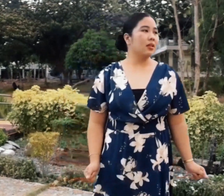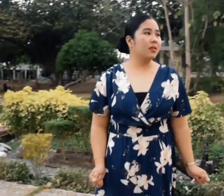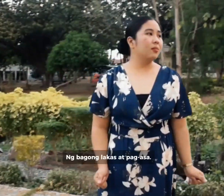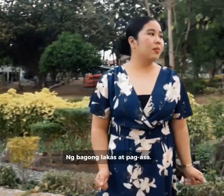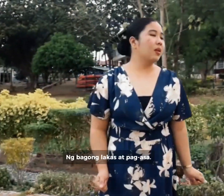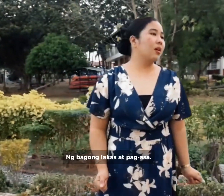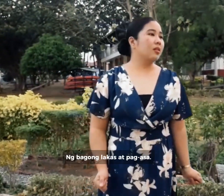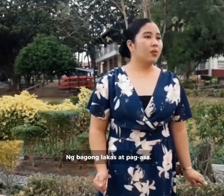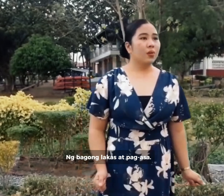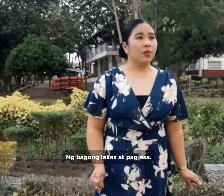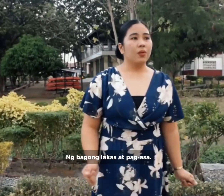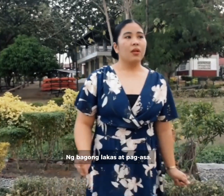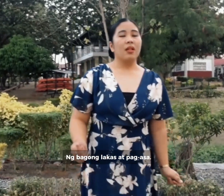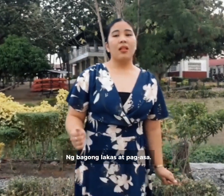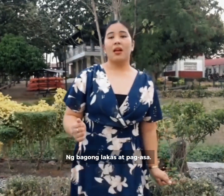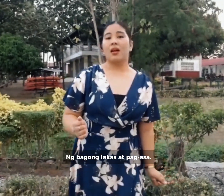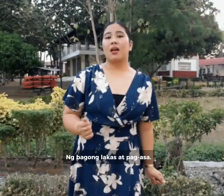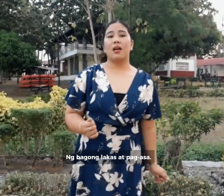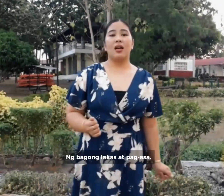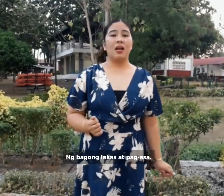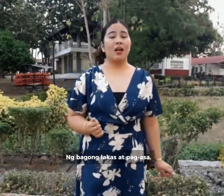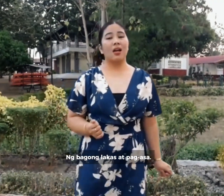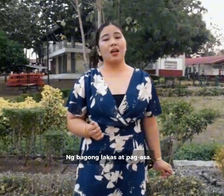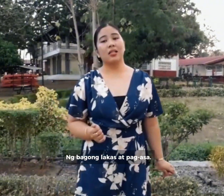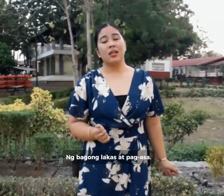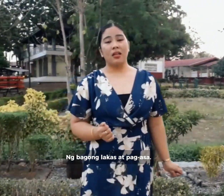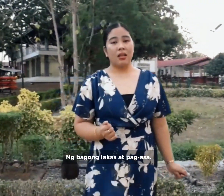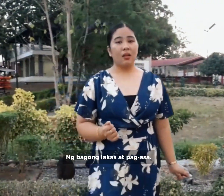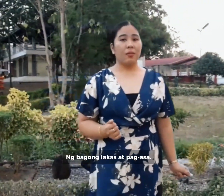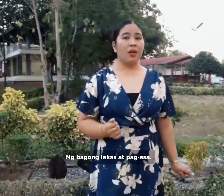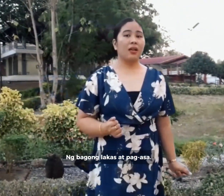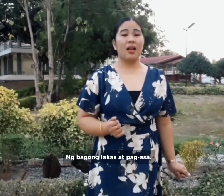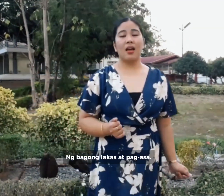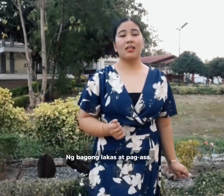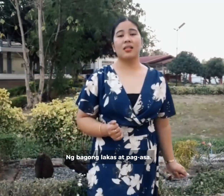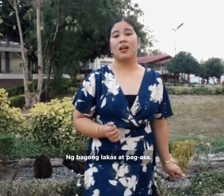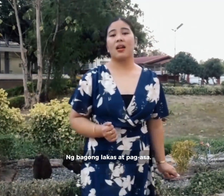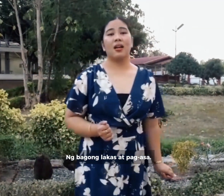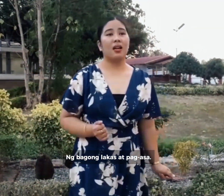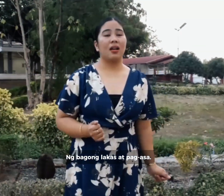Ng bagong lakas at pag-asa.